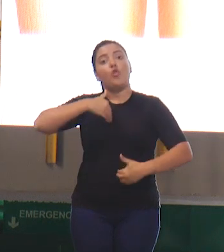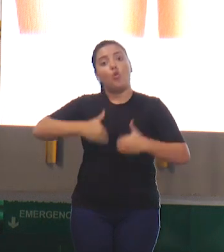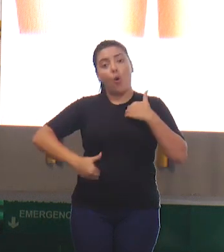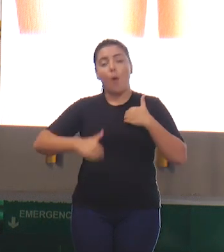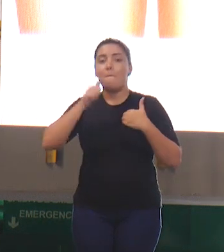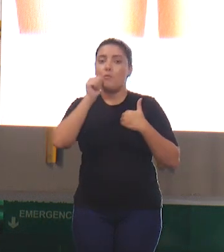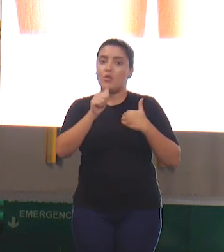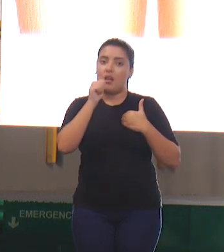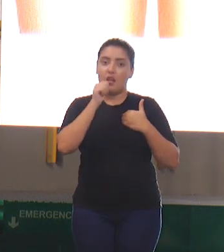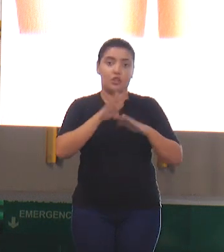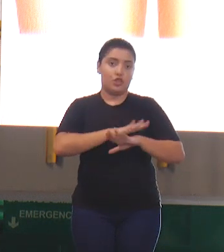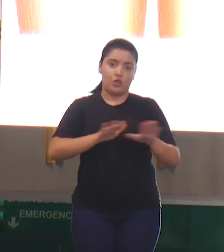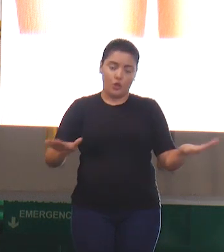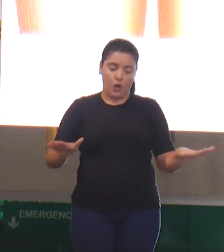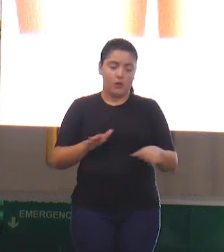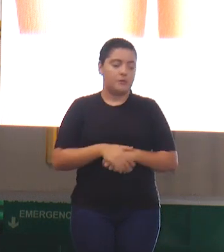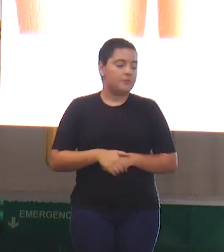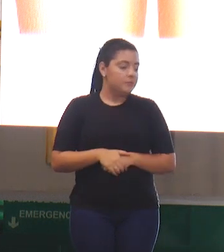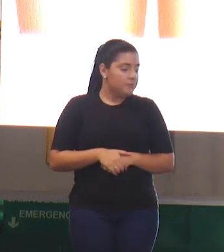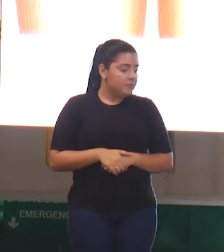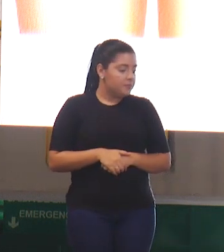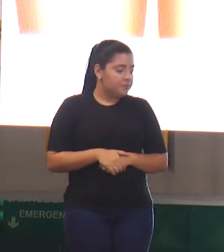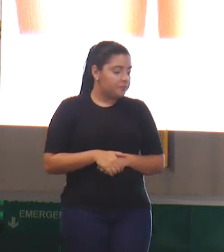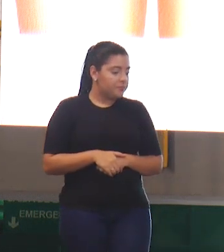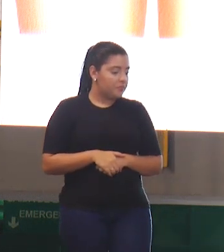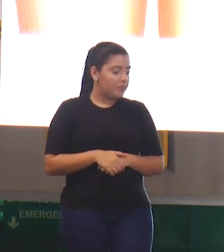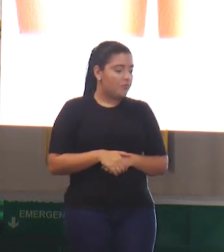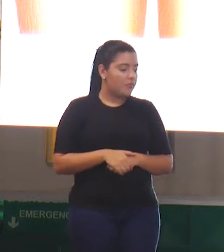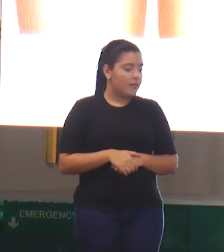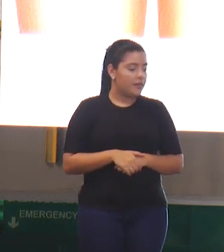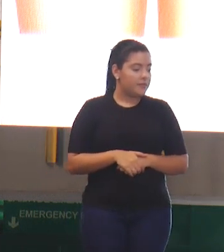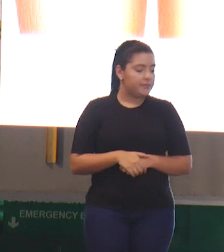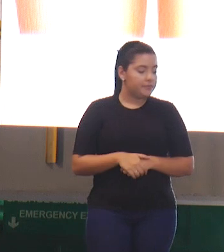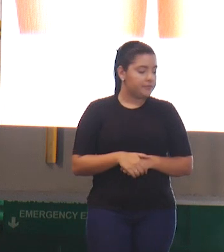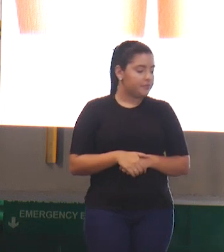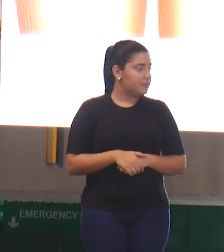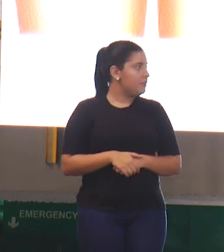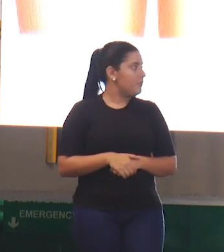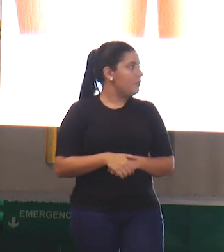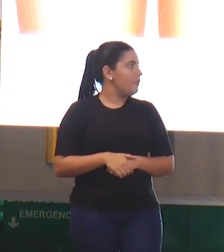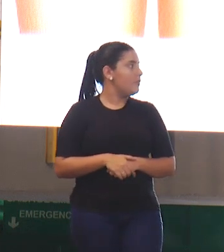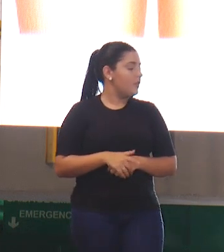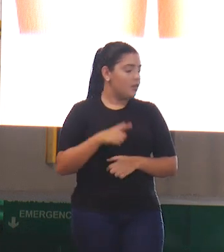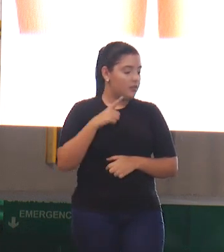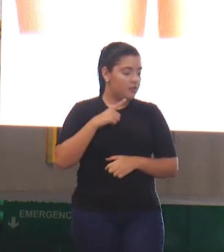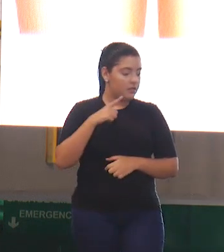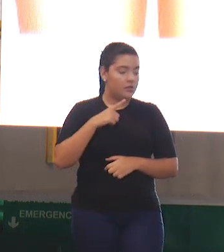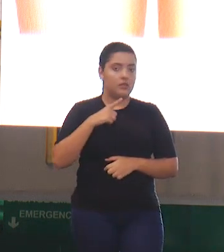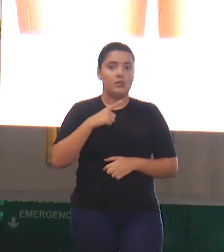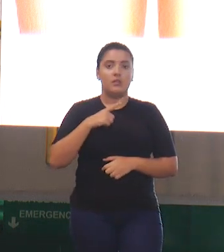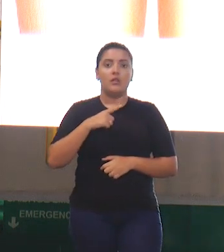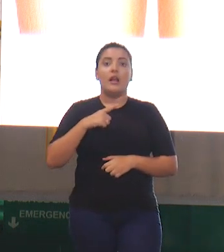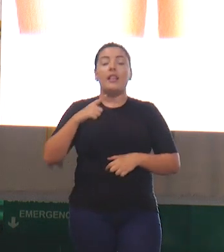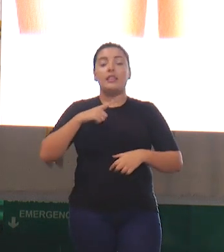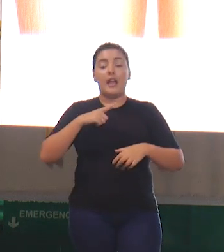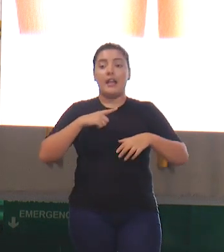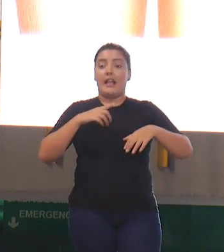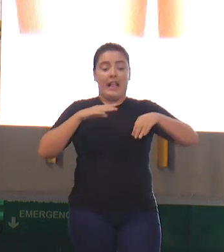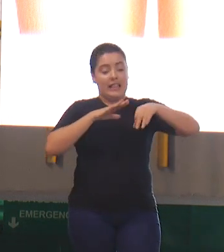feminina. Ok? Nós temos aí no caso a genitália externa, formada por quem? Formada pela